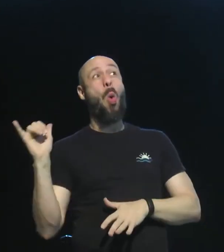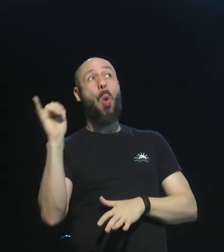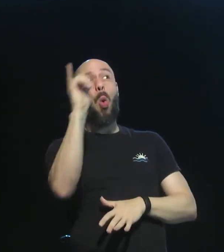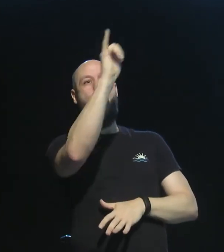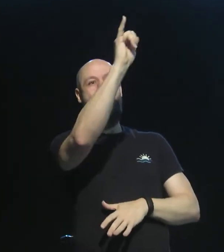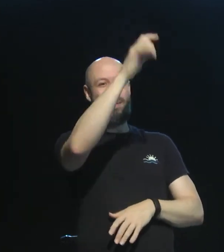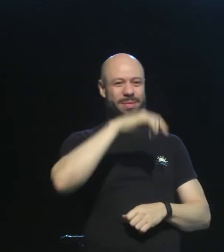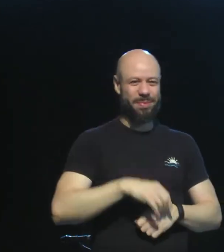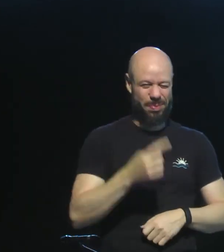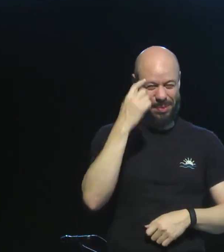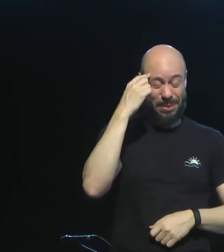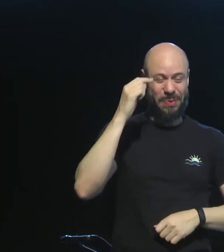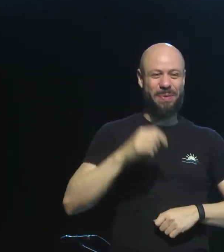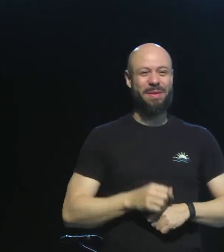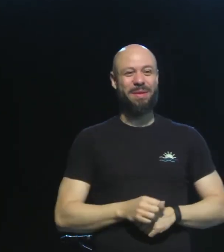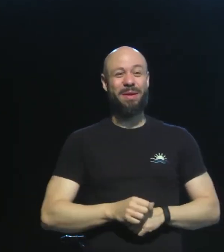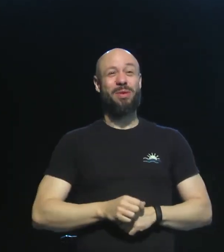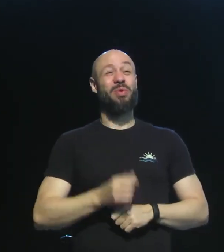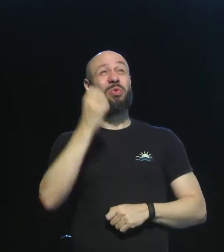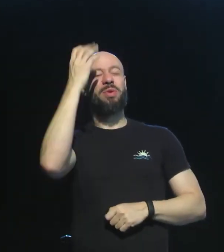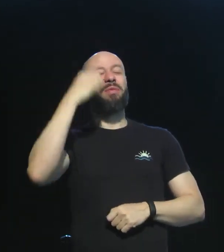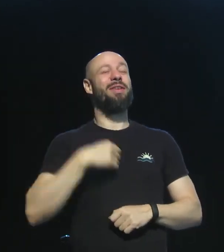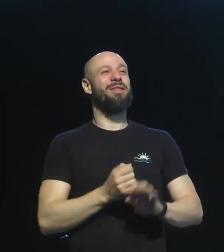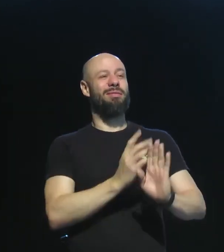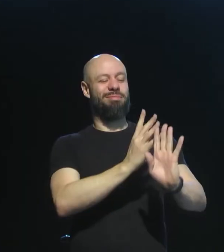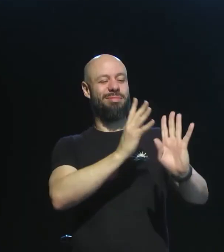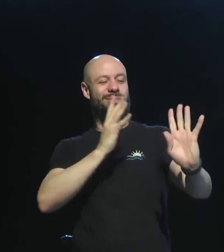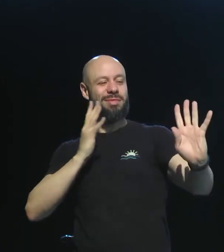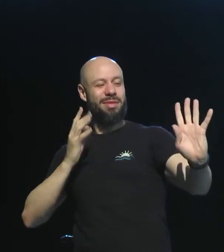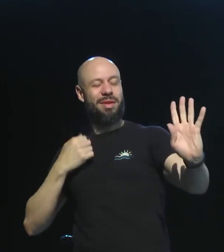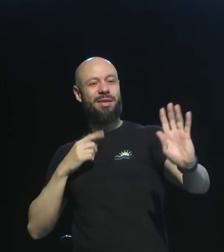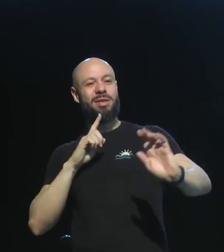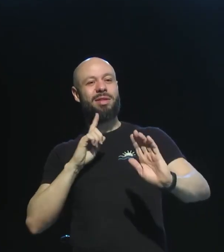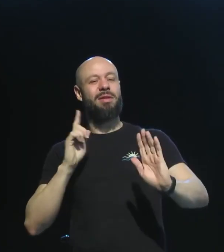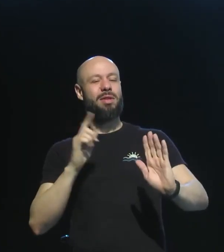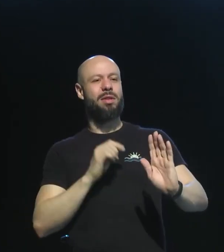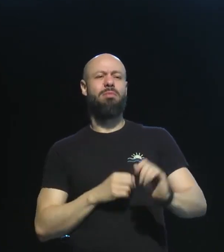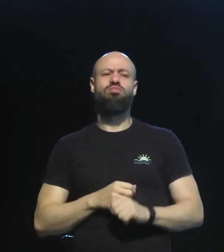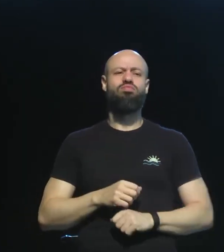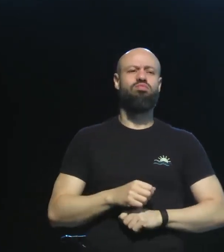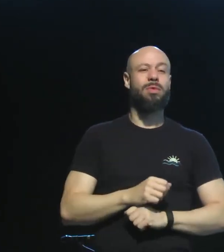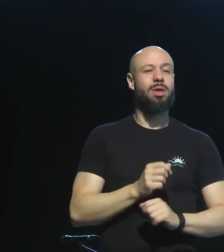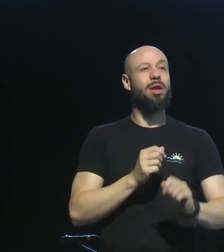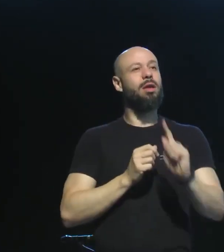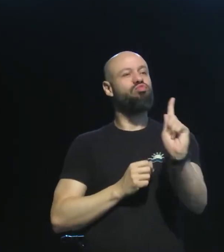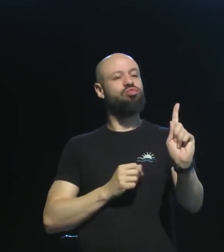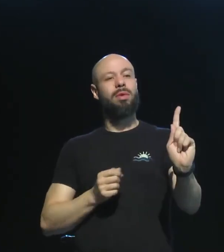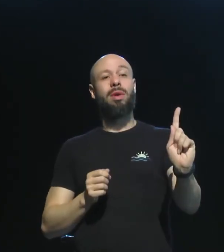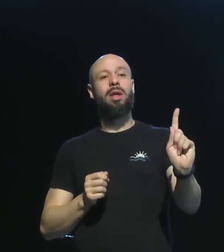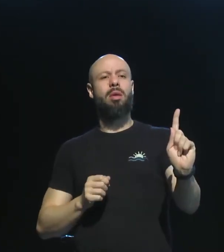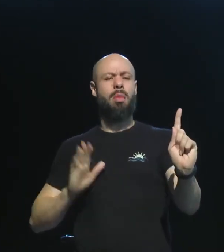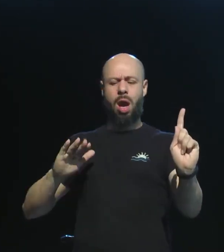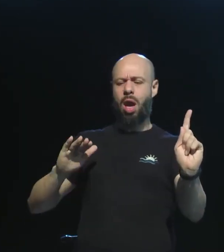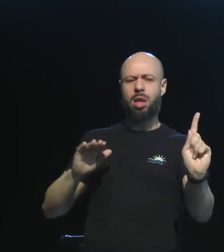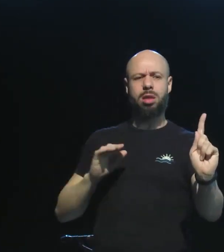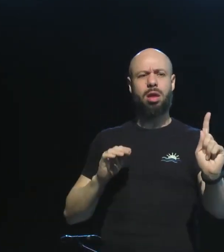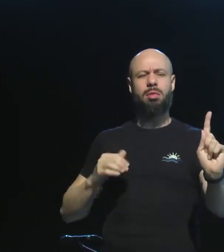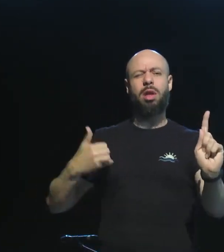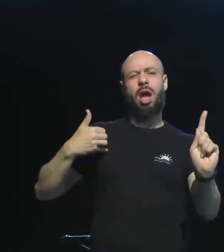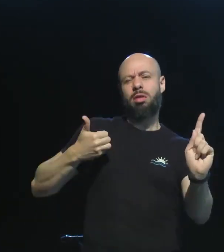fila de embarque. E daí passa um garoto, um moleque, 20